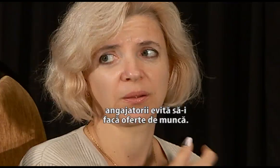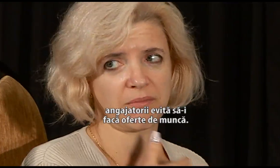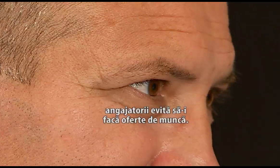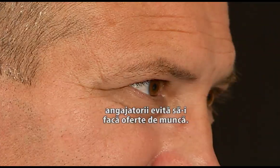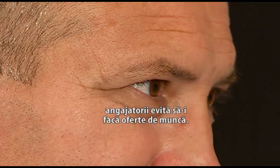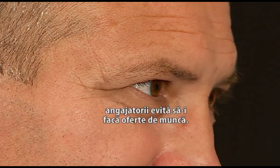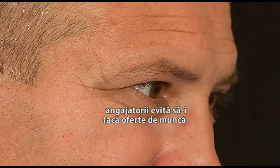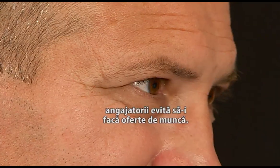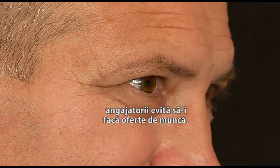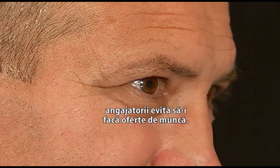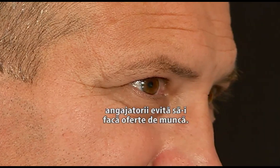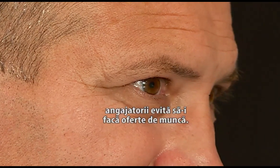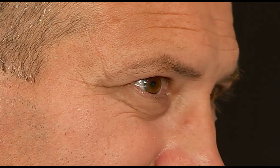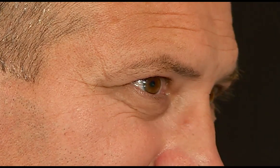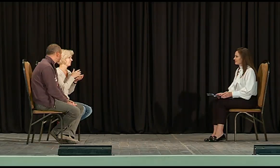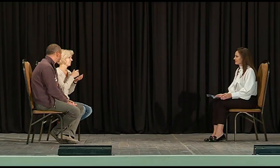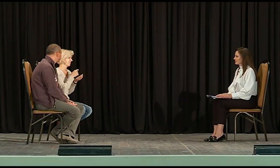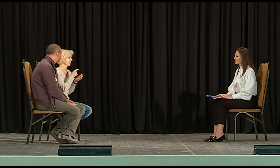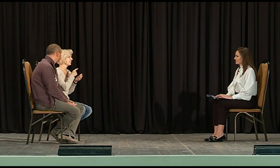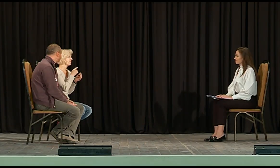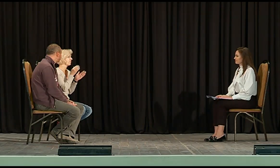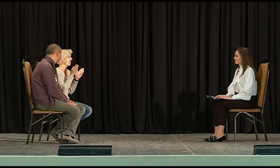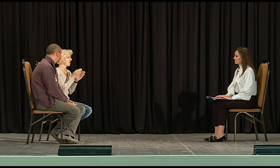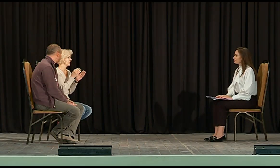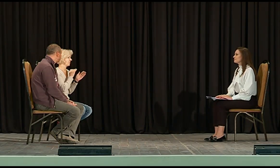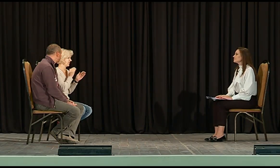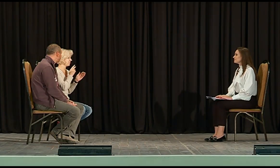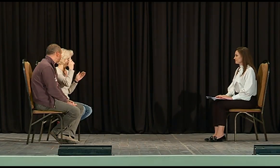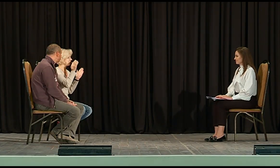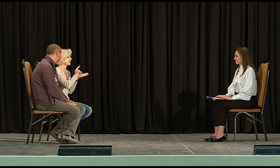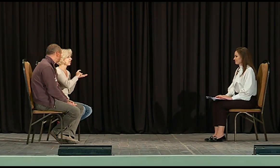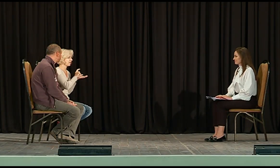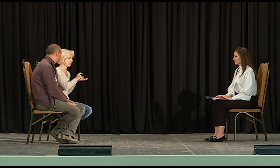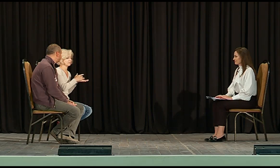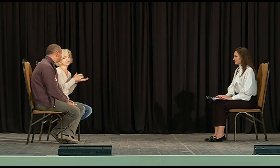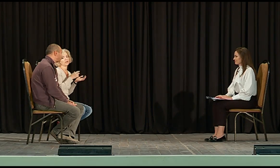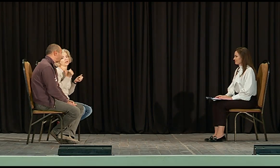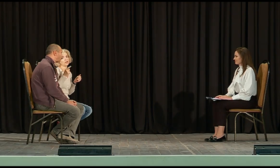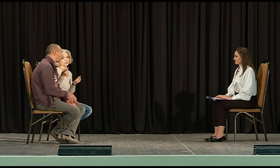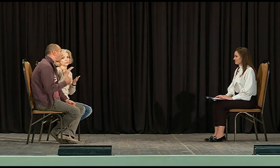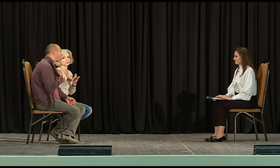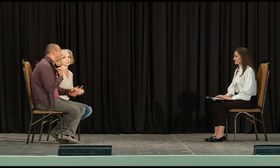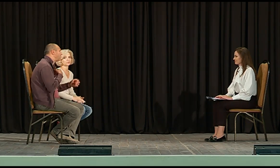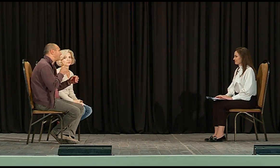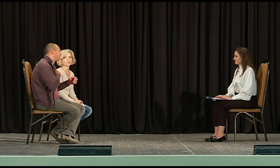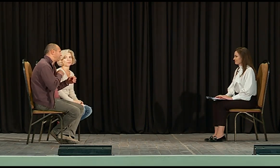facă oferte de muncă. Eu lucrez la o întreprindere care se ocupă cu producerea păhăruțelor de singură